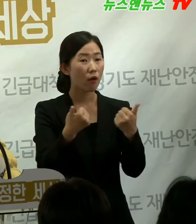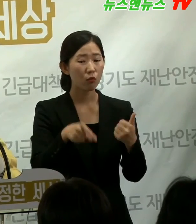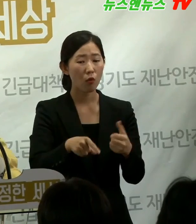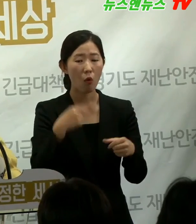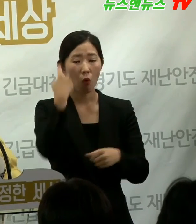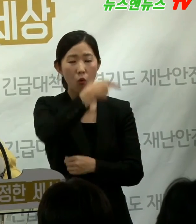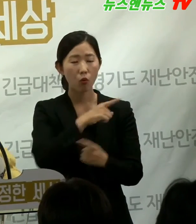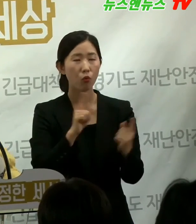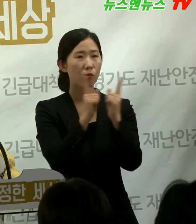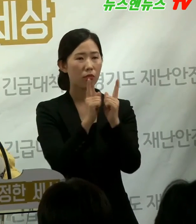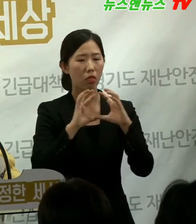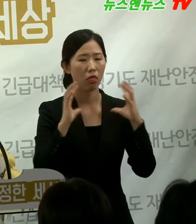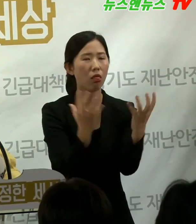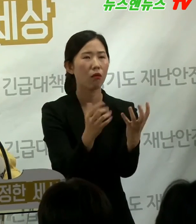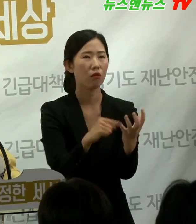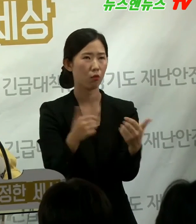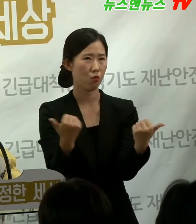게 없겠죠.